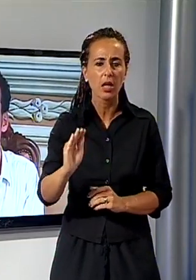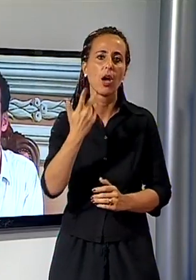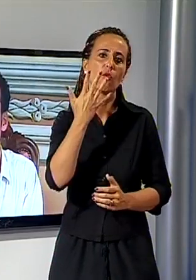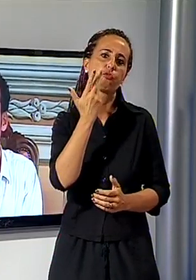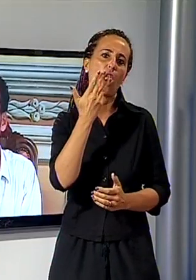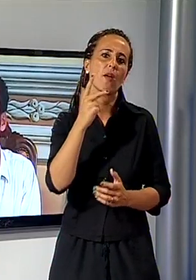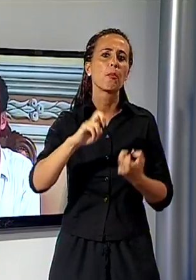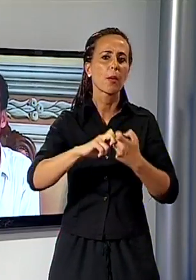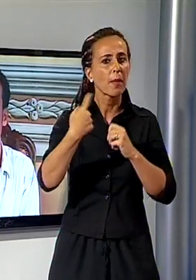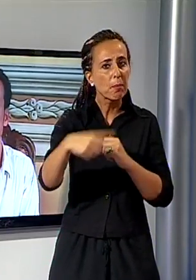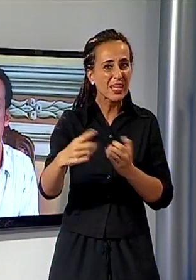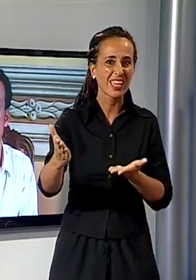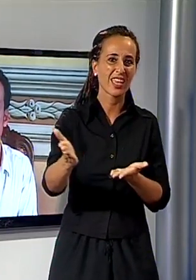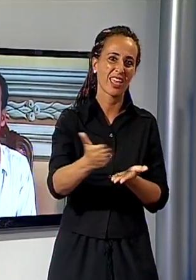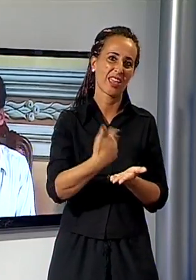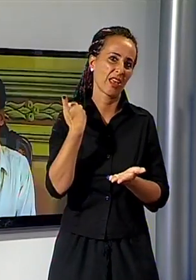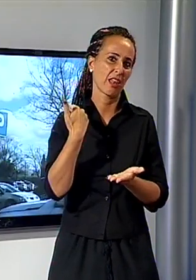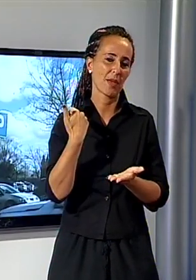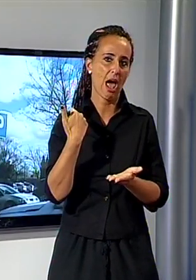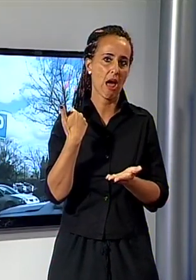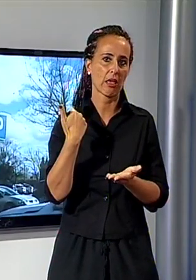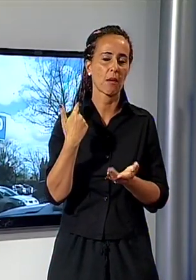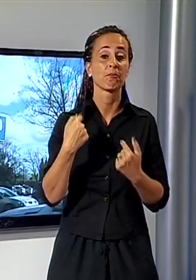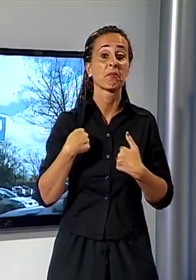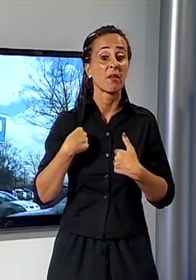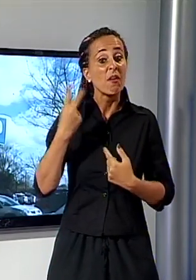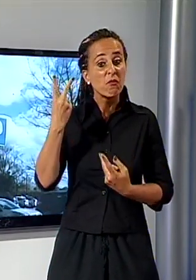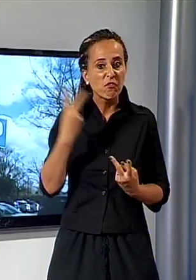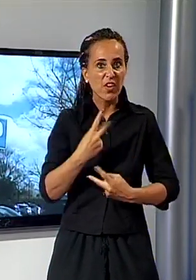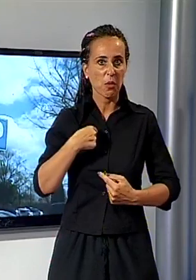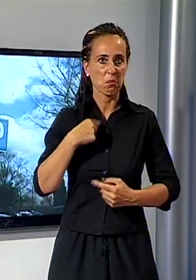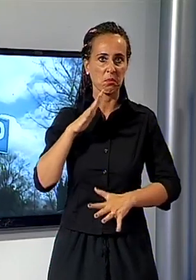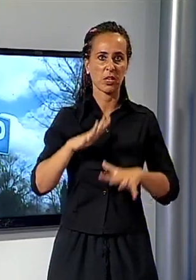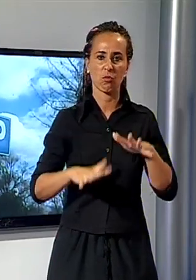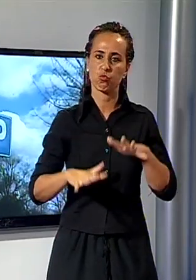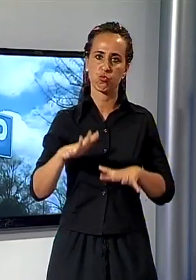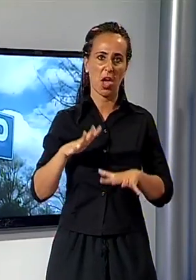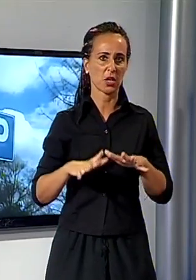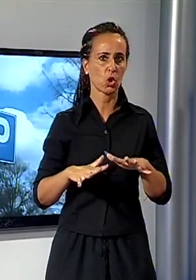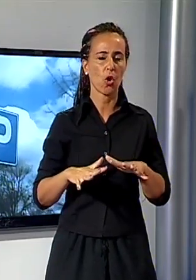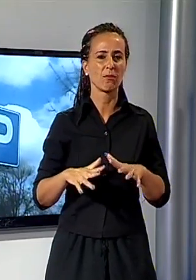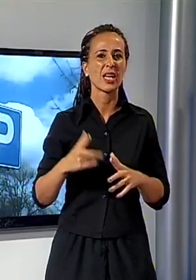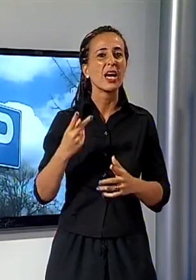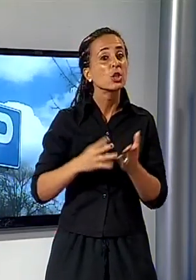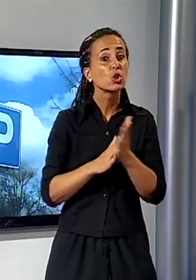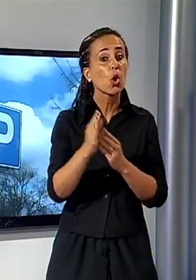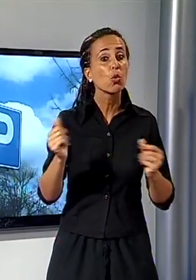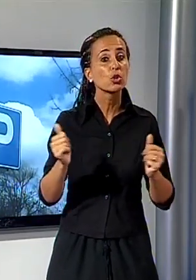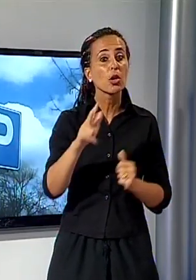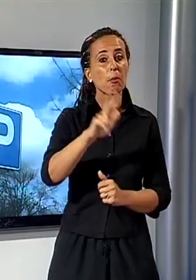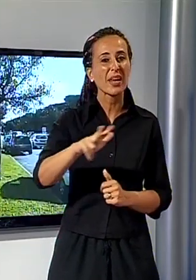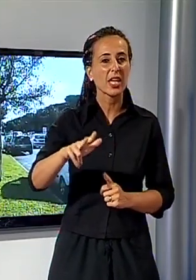'ospedale Versilia, quindi si parlava appunto di parcheggio a pagamento come soluzione per eliminare l